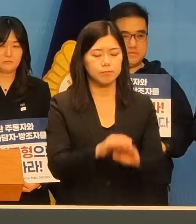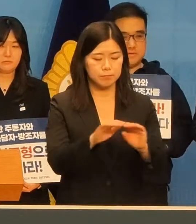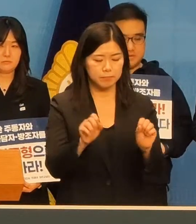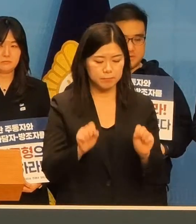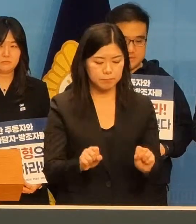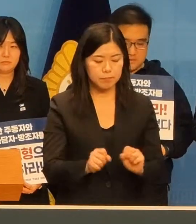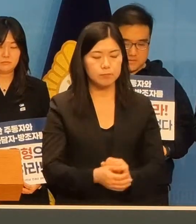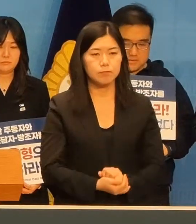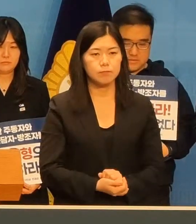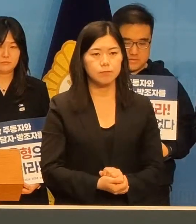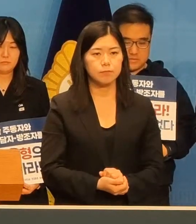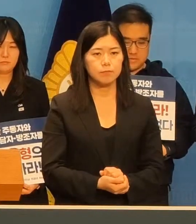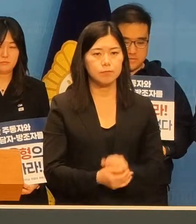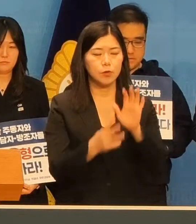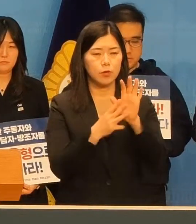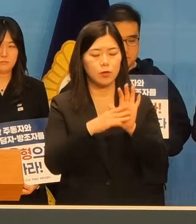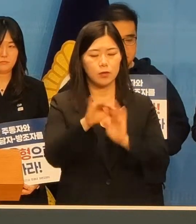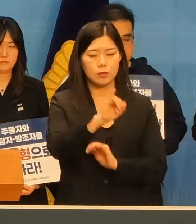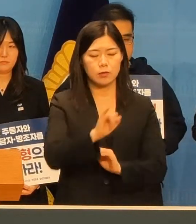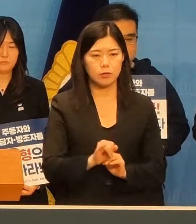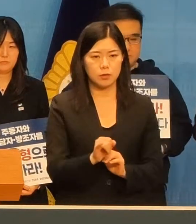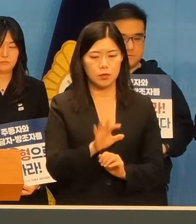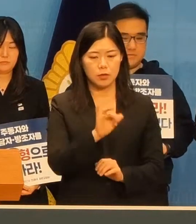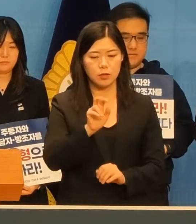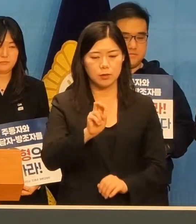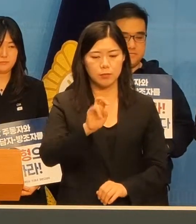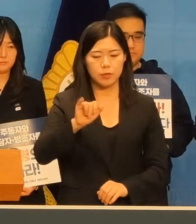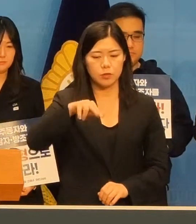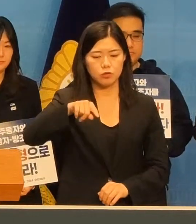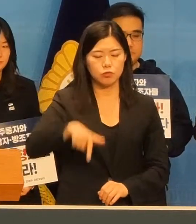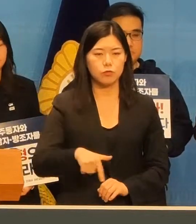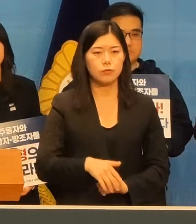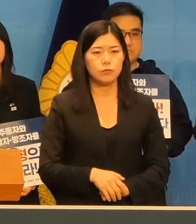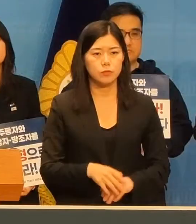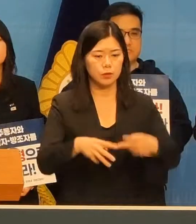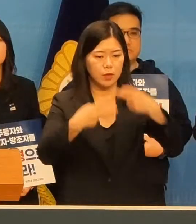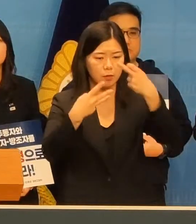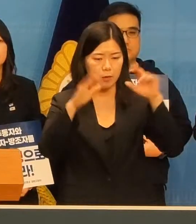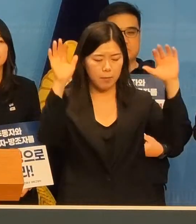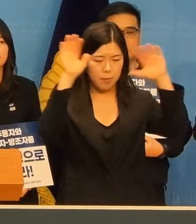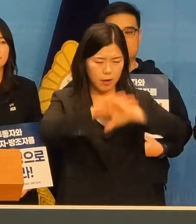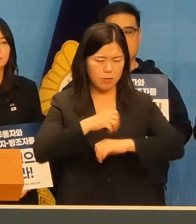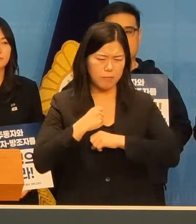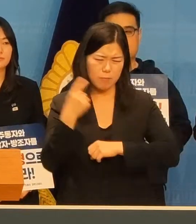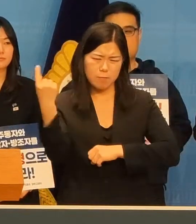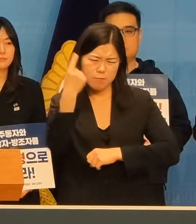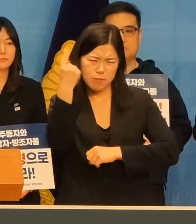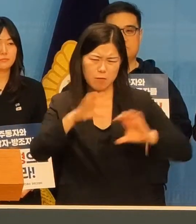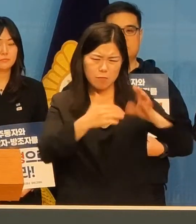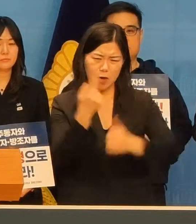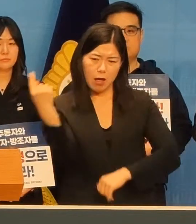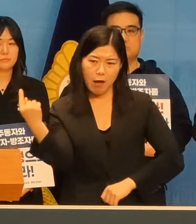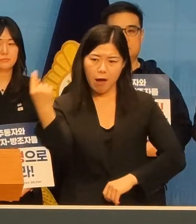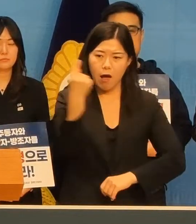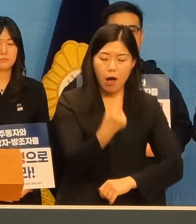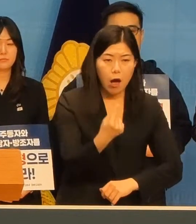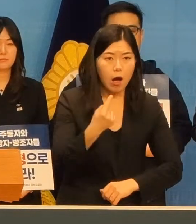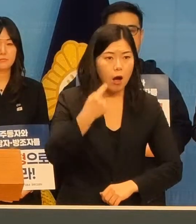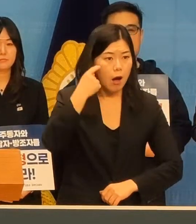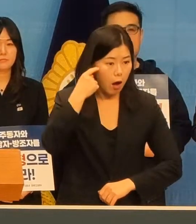안녕하세요. 관악을 민대련 회원 임미숙입니다. 12월 3일 밤 공수부대 헬기가 국회로 향한다는 소식을 들었을